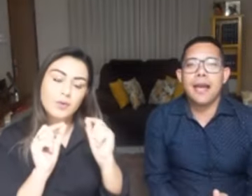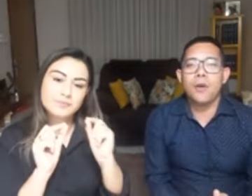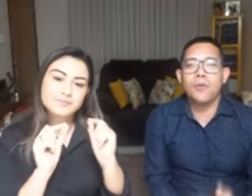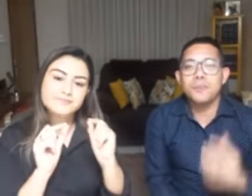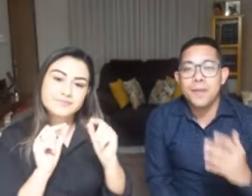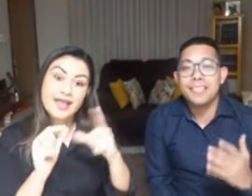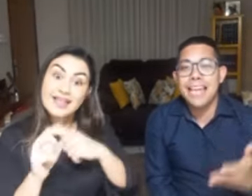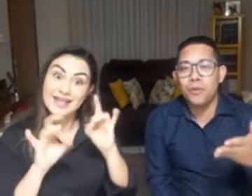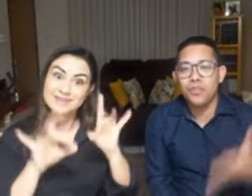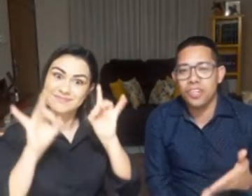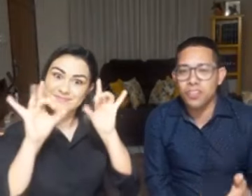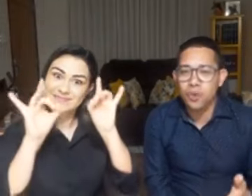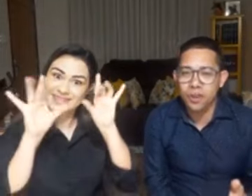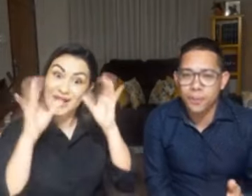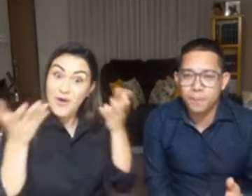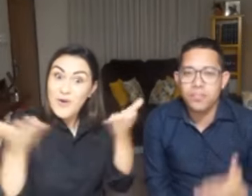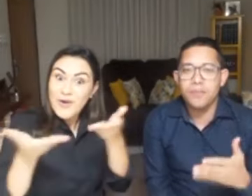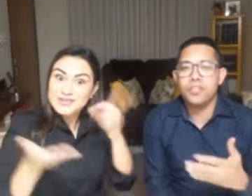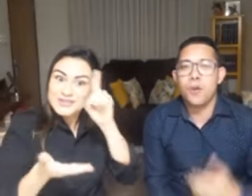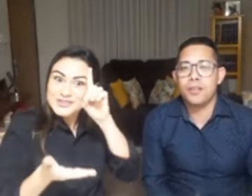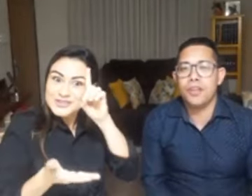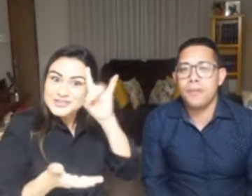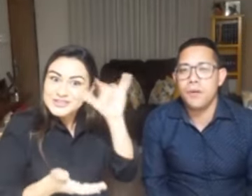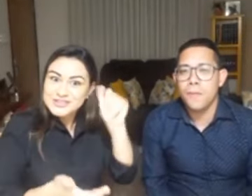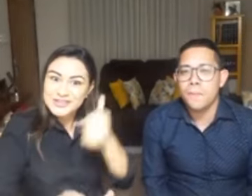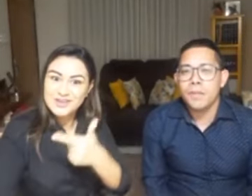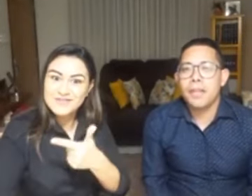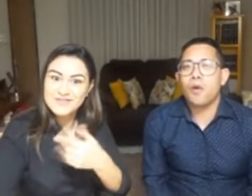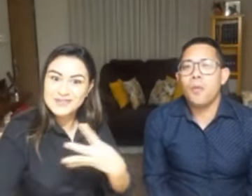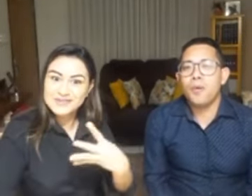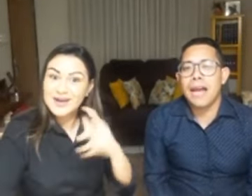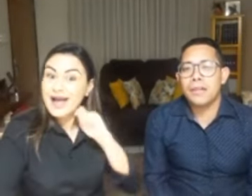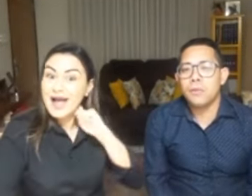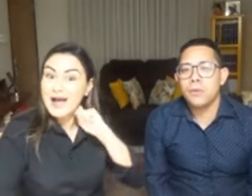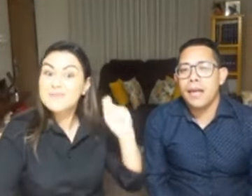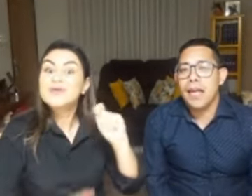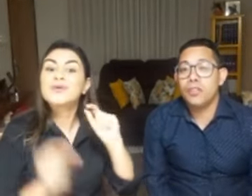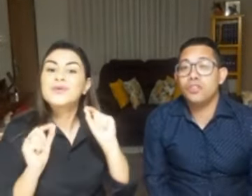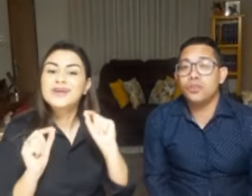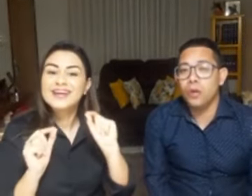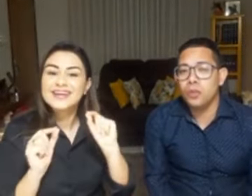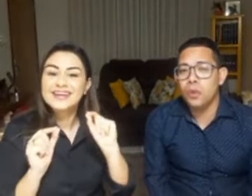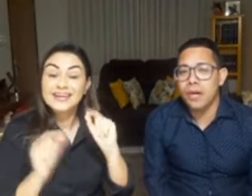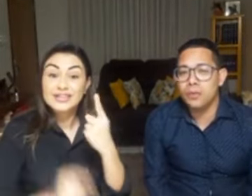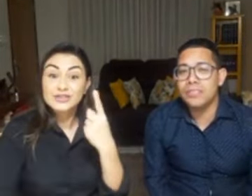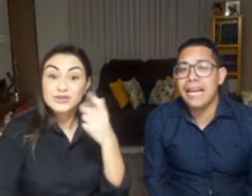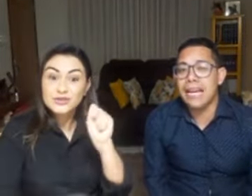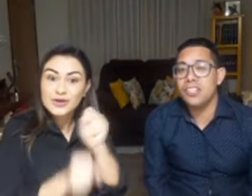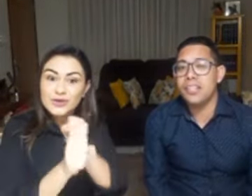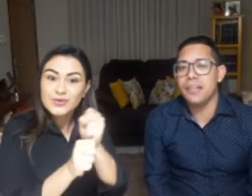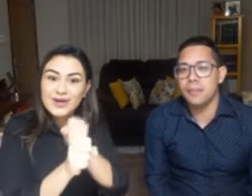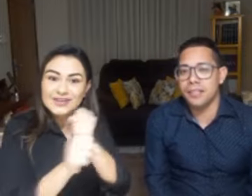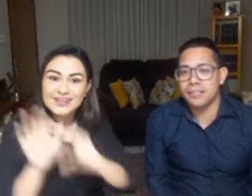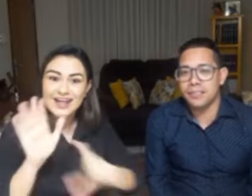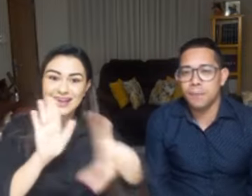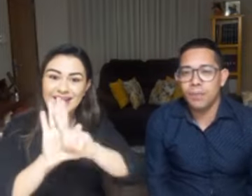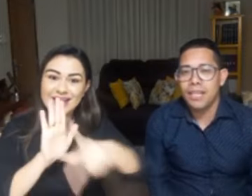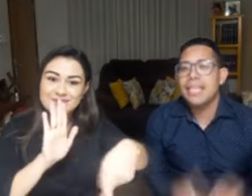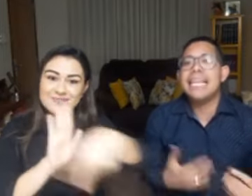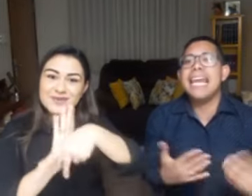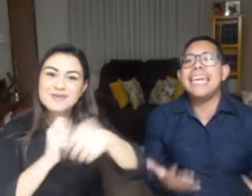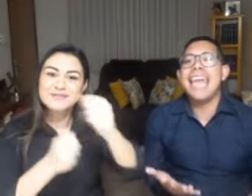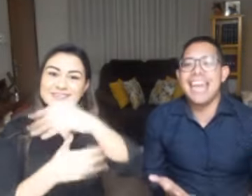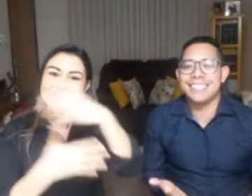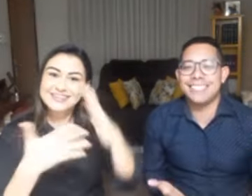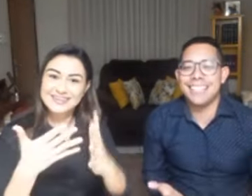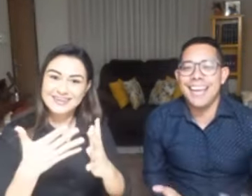tem algo especial no dia de hoje, dia 24 de abril, que é comemorado 18 anos da Lei de Libras. E que